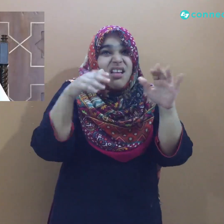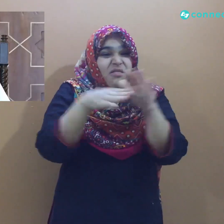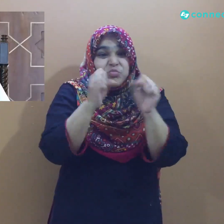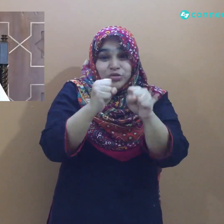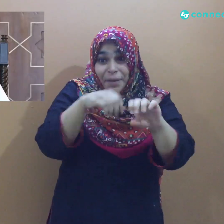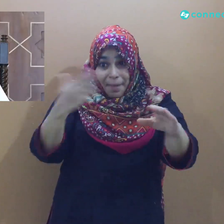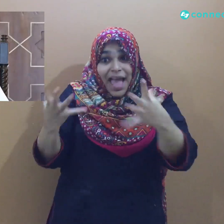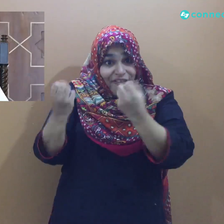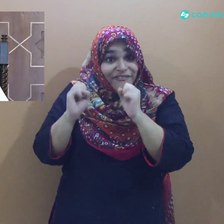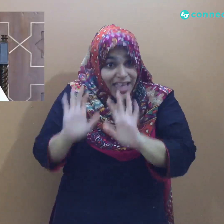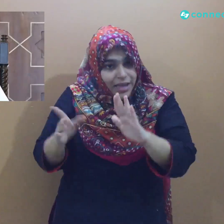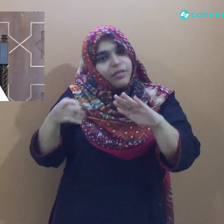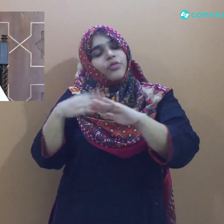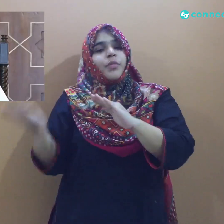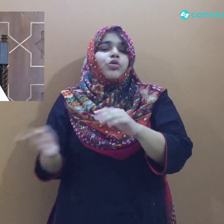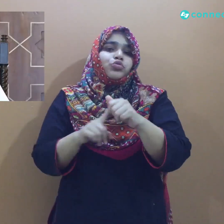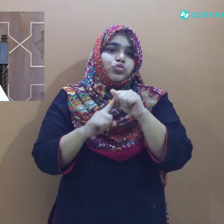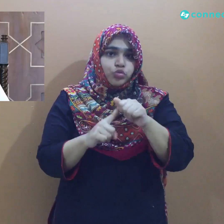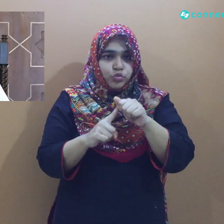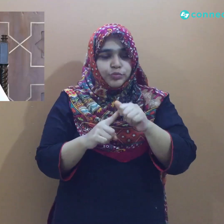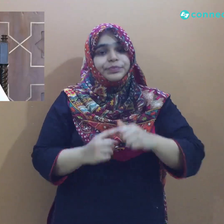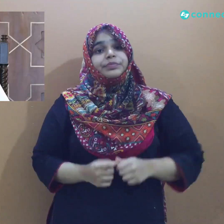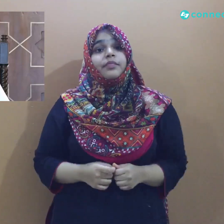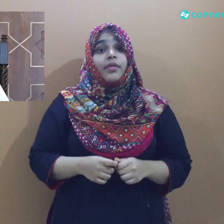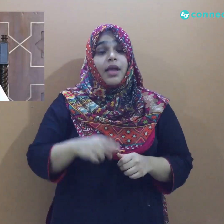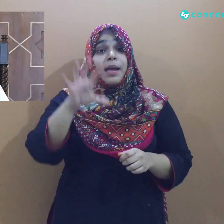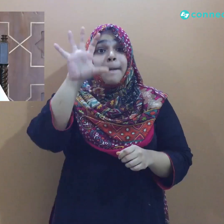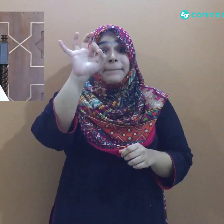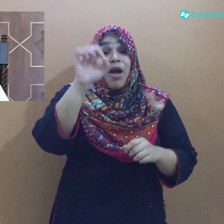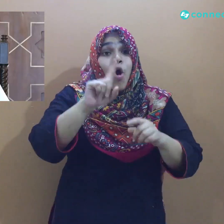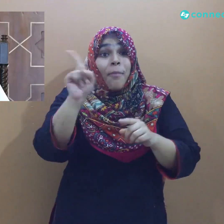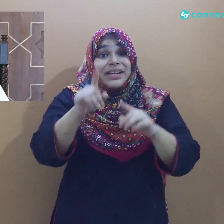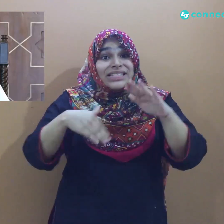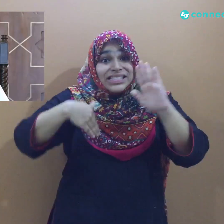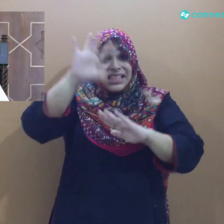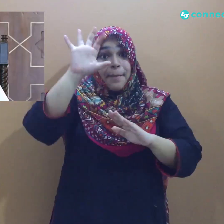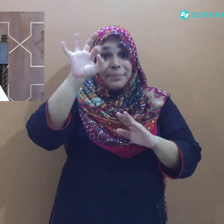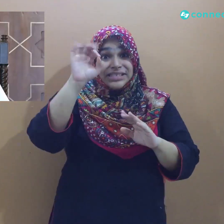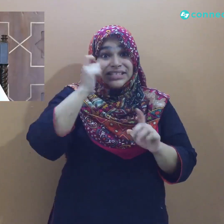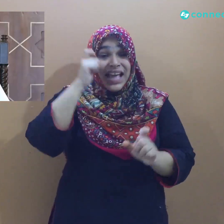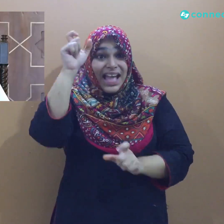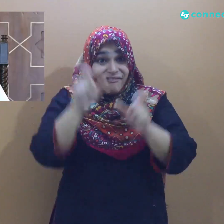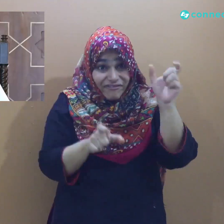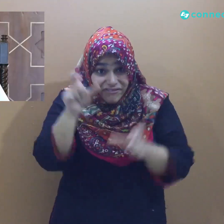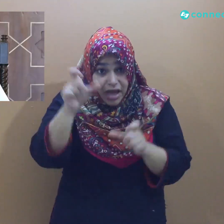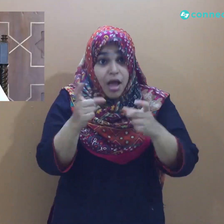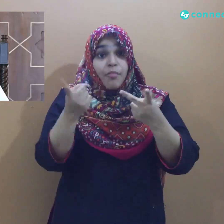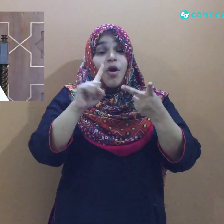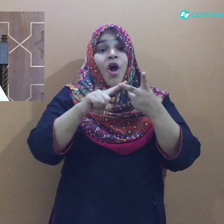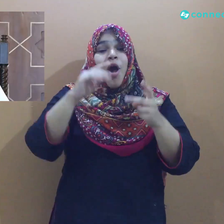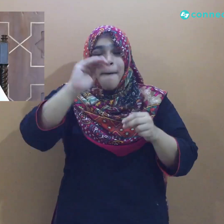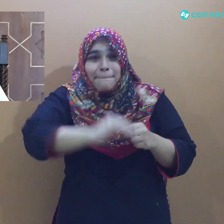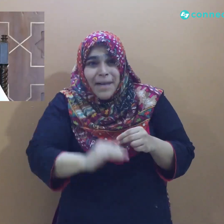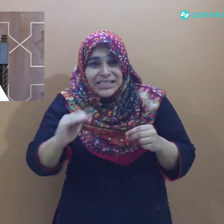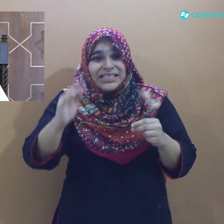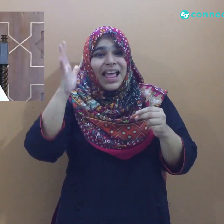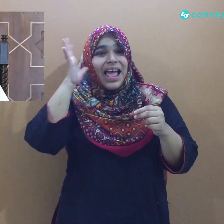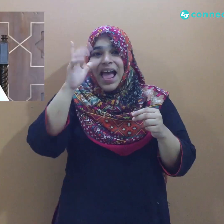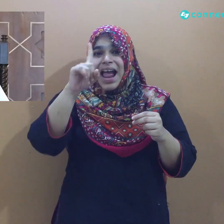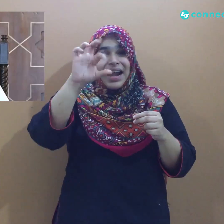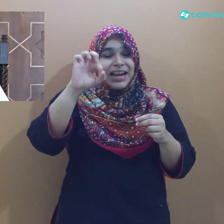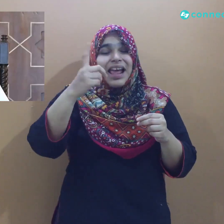پچھلے اتفاق کا بھی کنٹینویشن ہے کہ 50 سال سے زیادہ عمر کے لوگ، نابالغ بچے